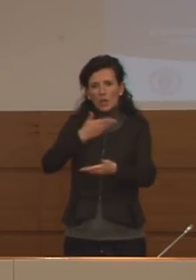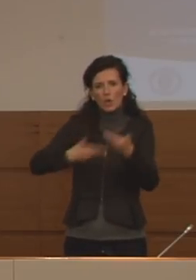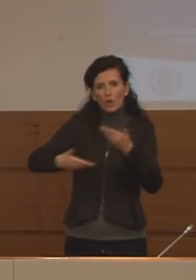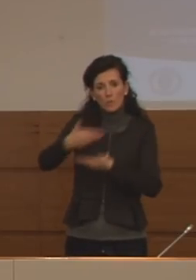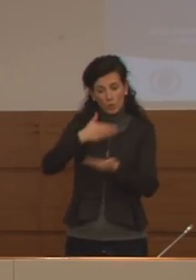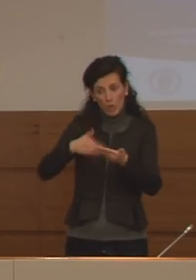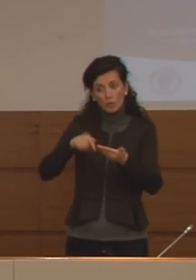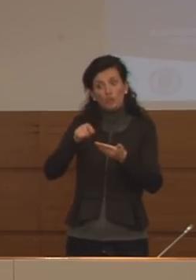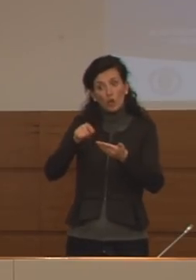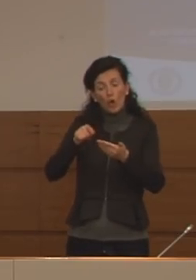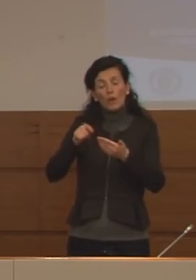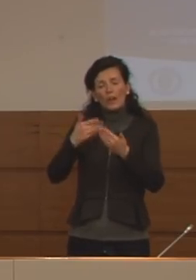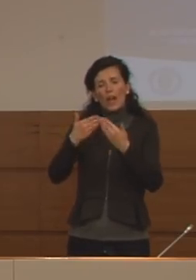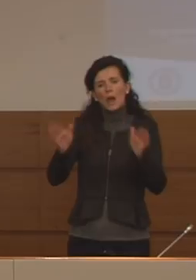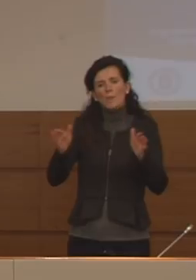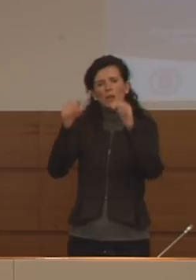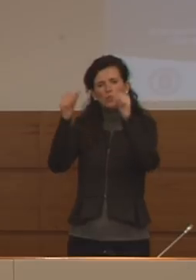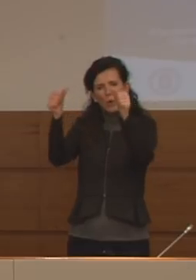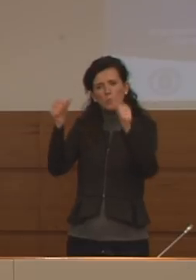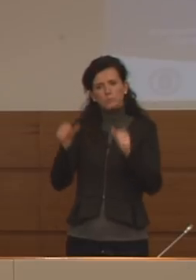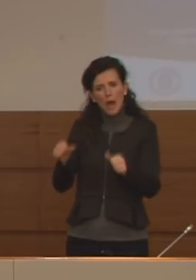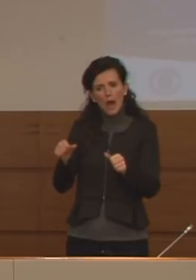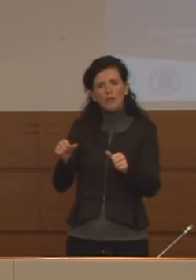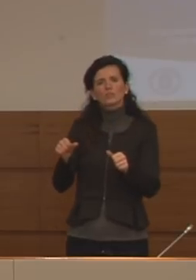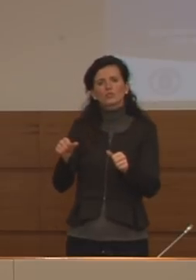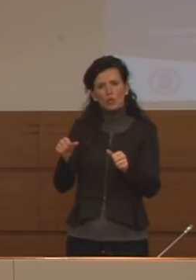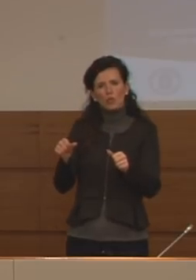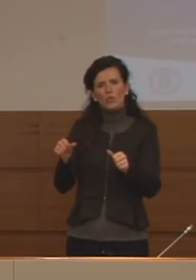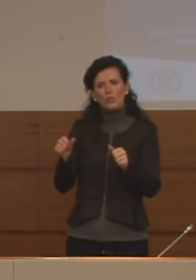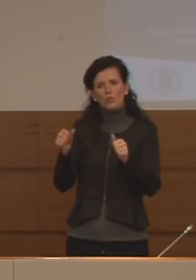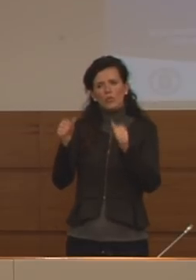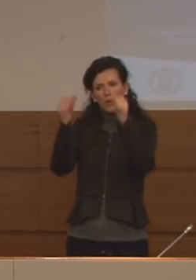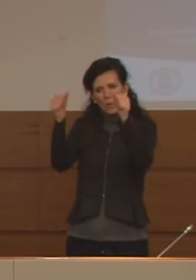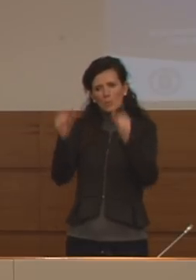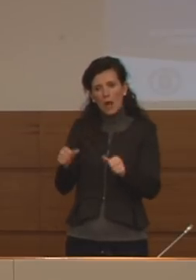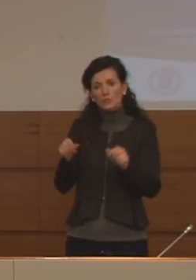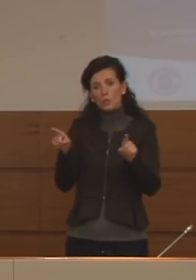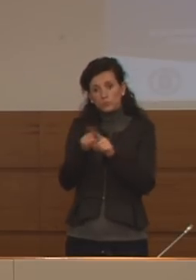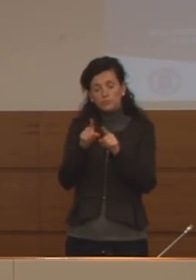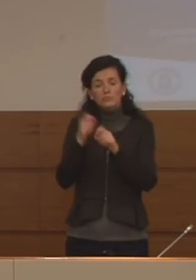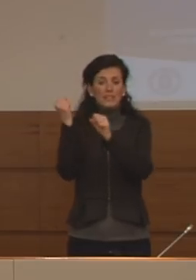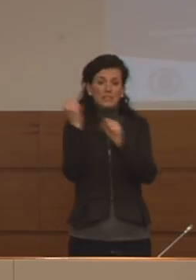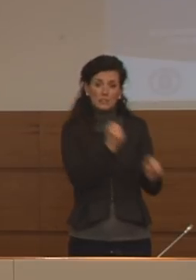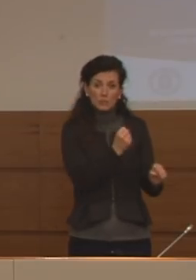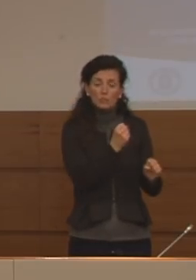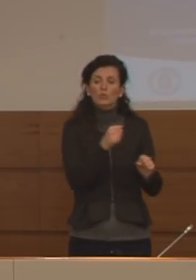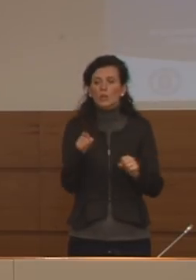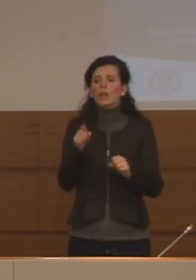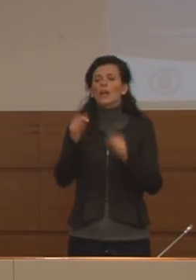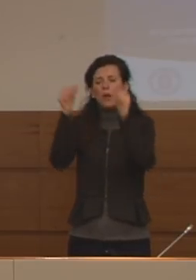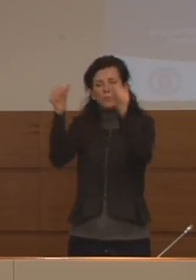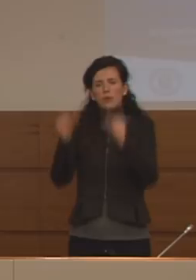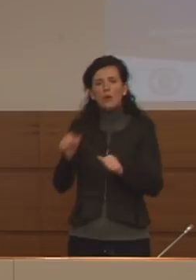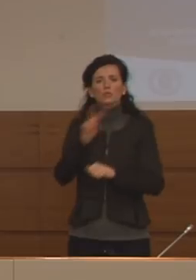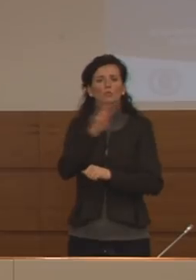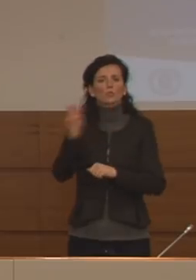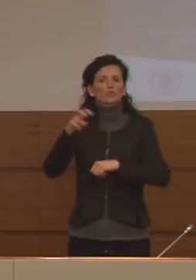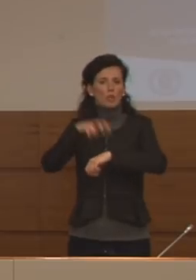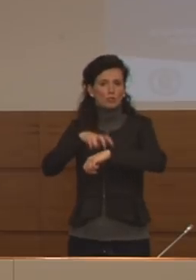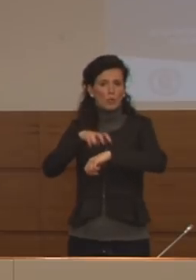un bando della tipologia anche affrontate delle altre istituzioni per 200 medici e 100